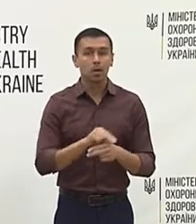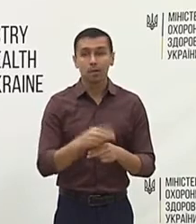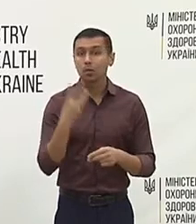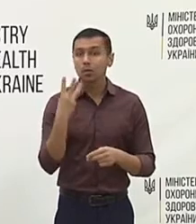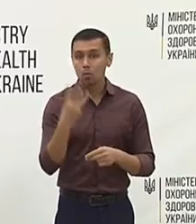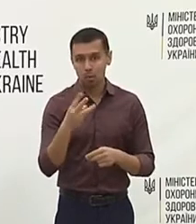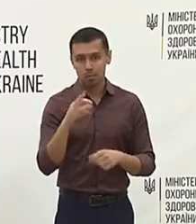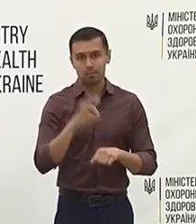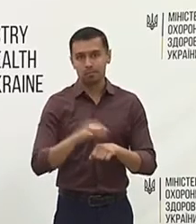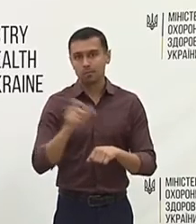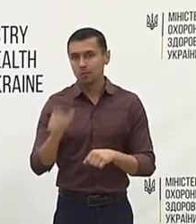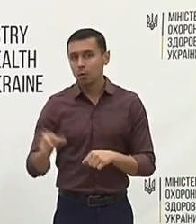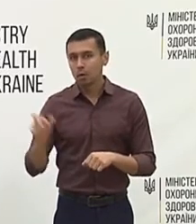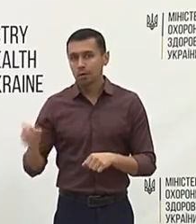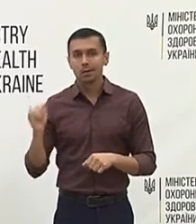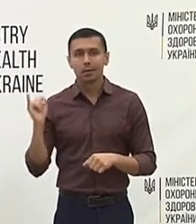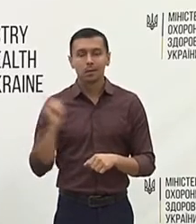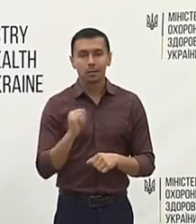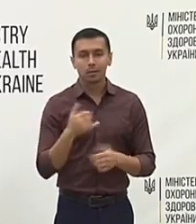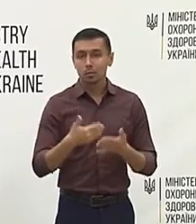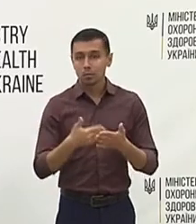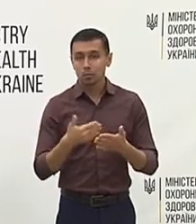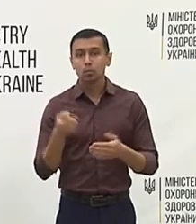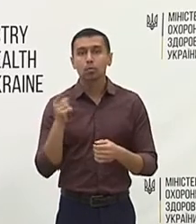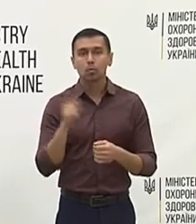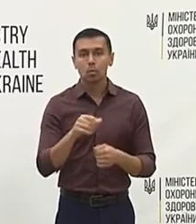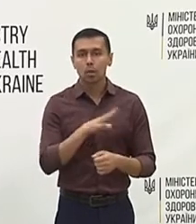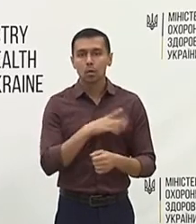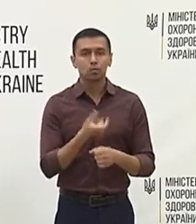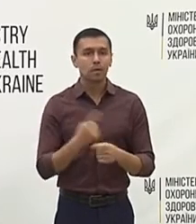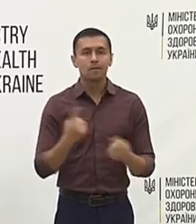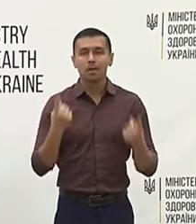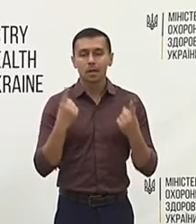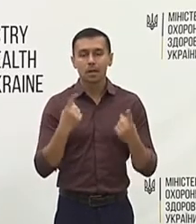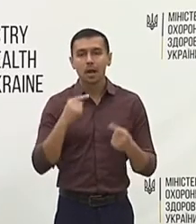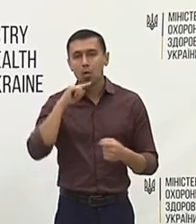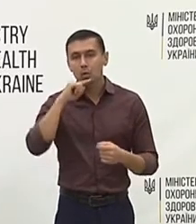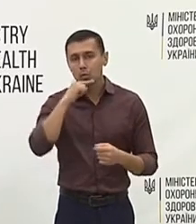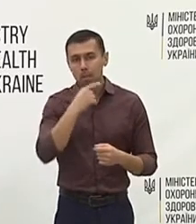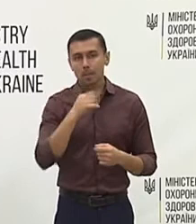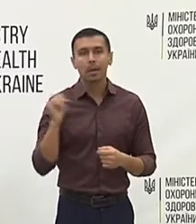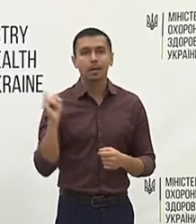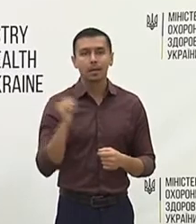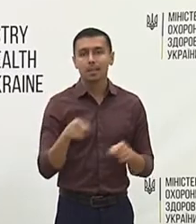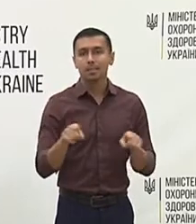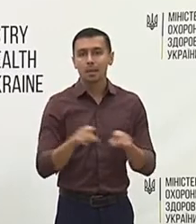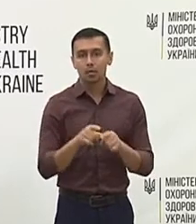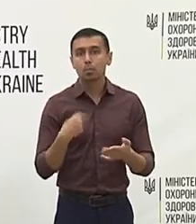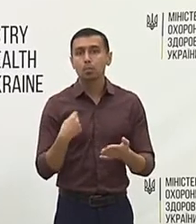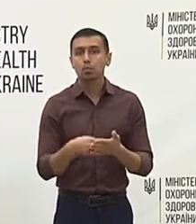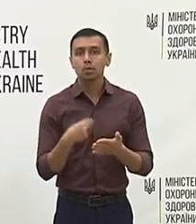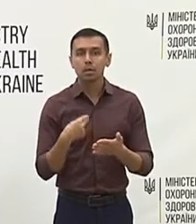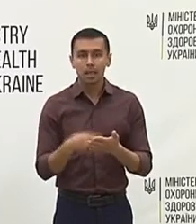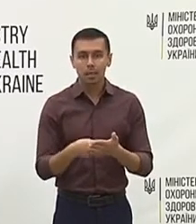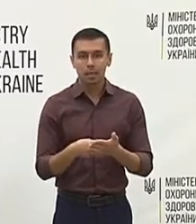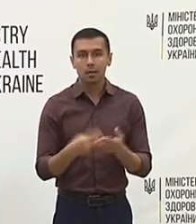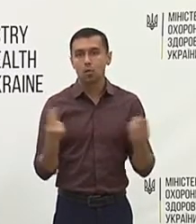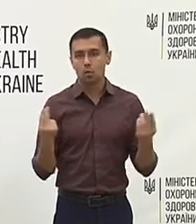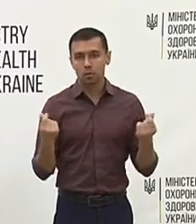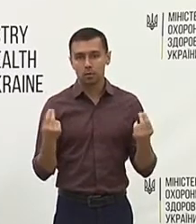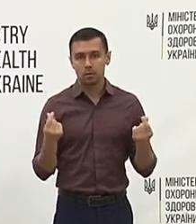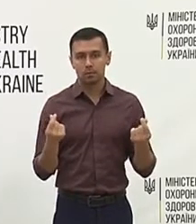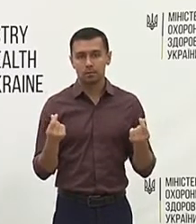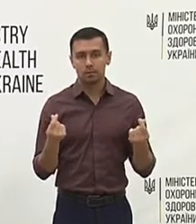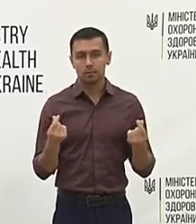пролікувати 3 хворих. І до того ж була дуже велика економія і також і бюджетних